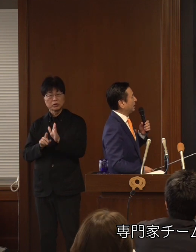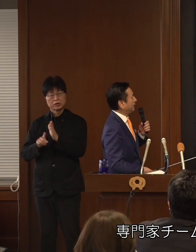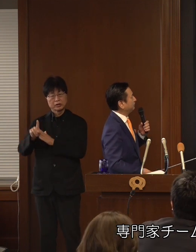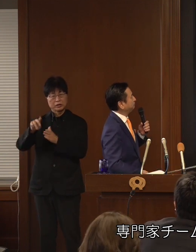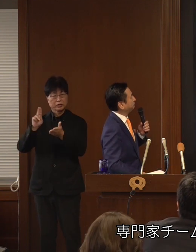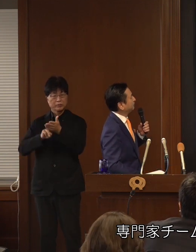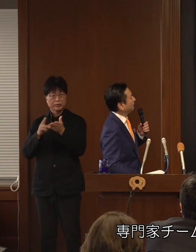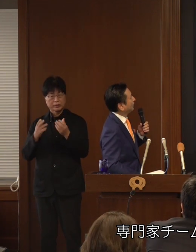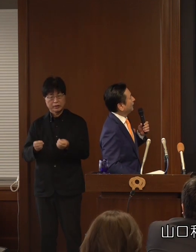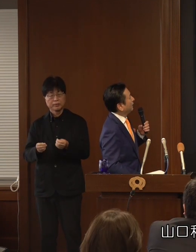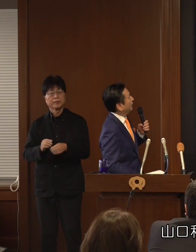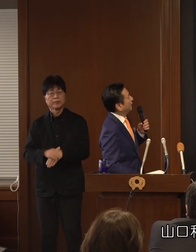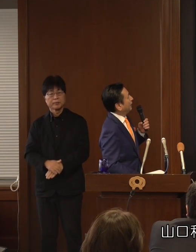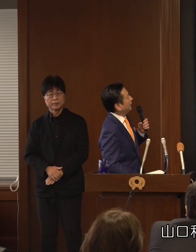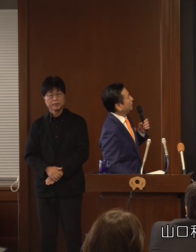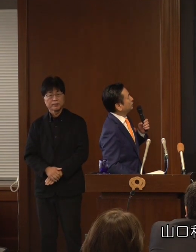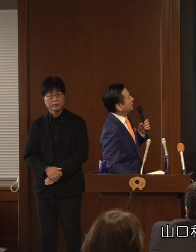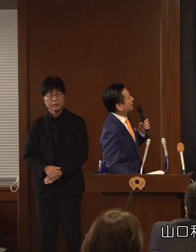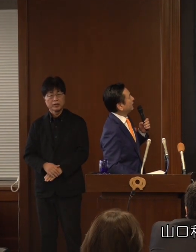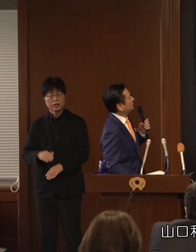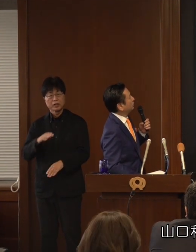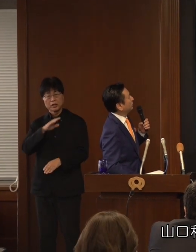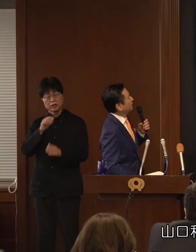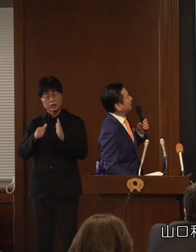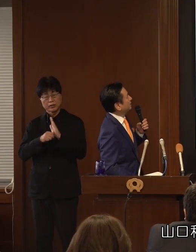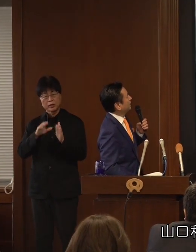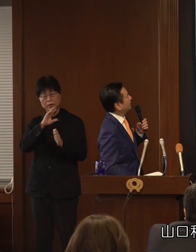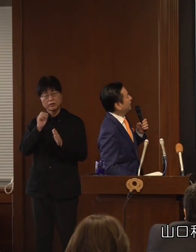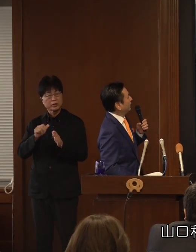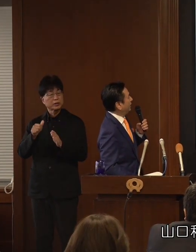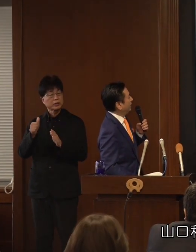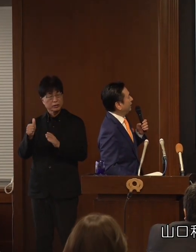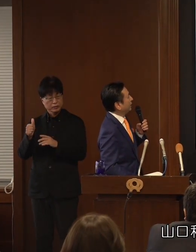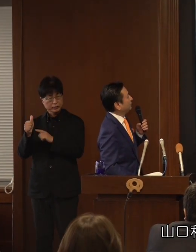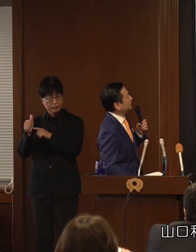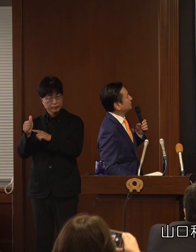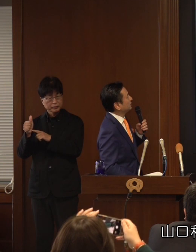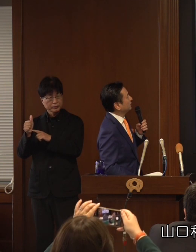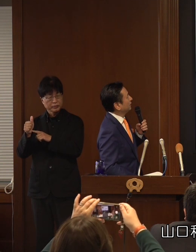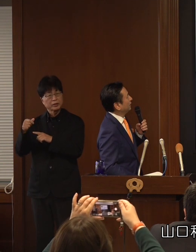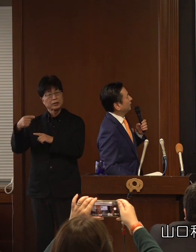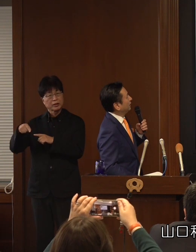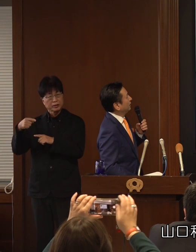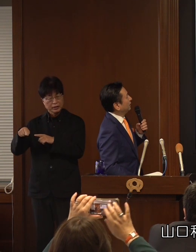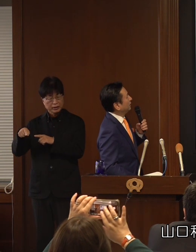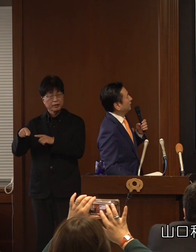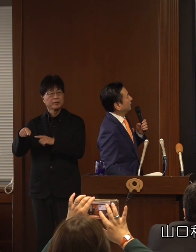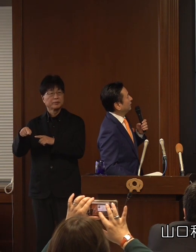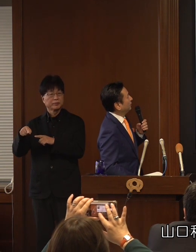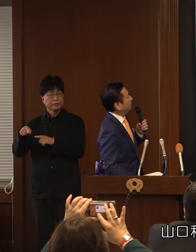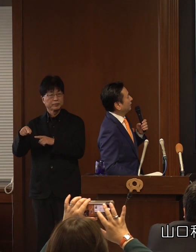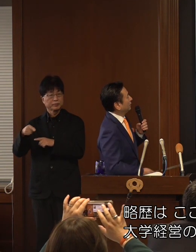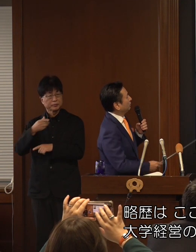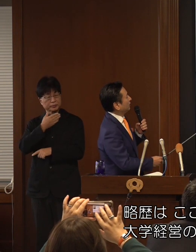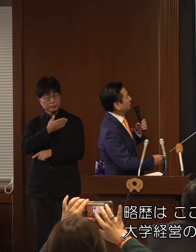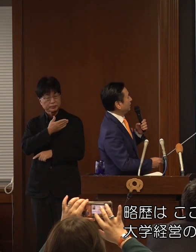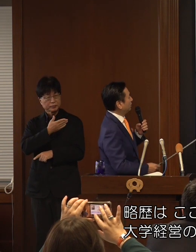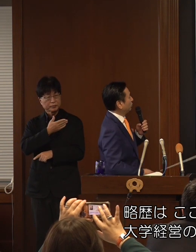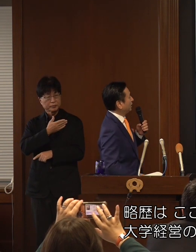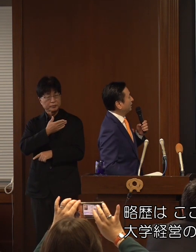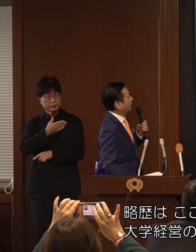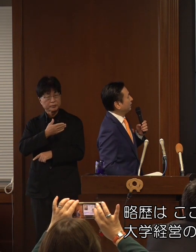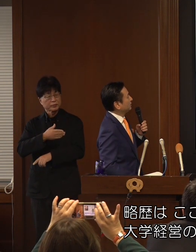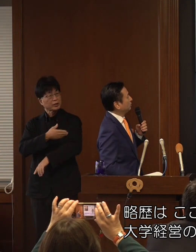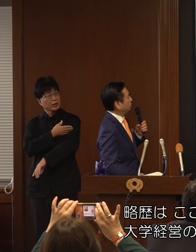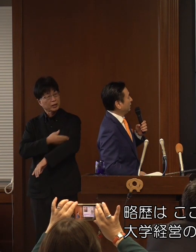めました。はい、山口勝則先生で、あります。まあ、略